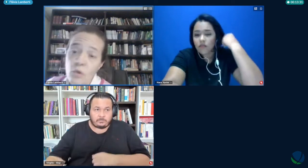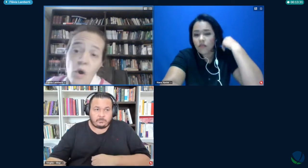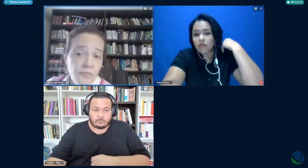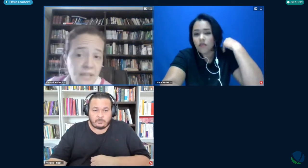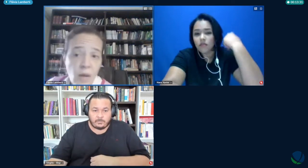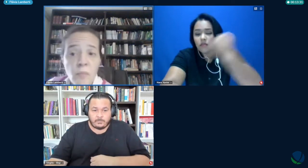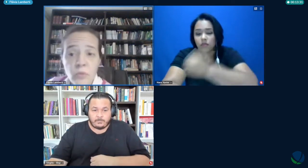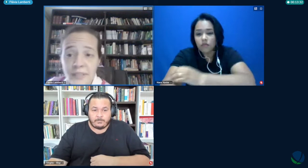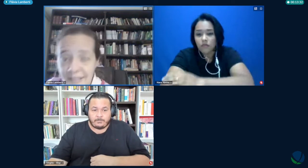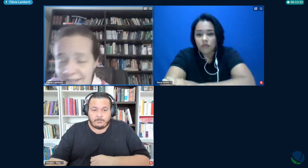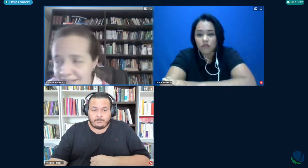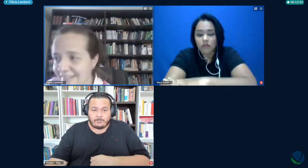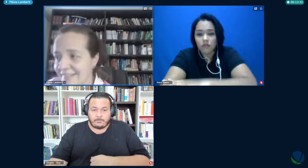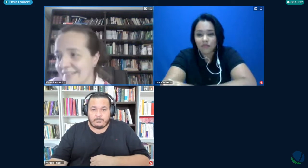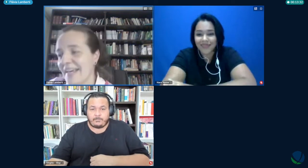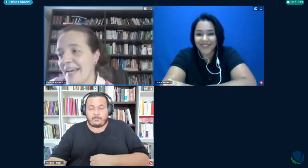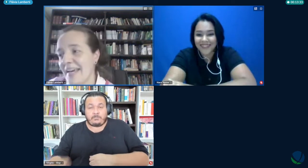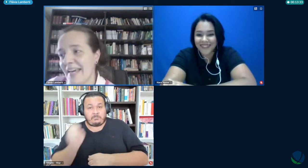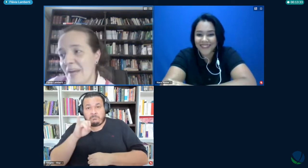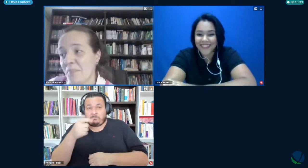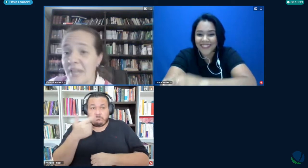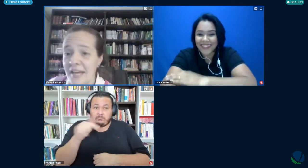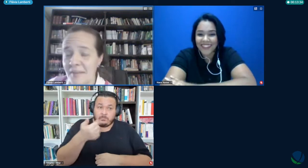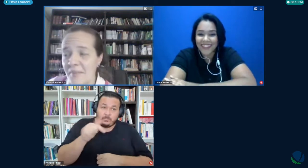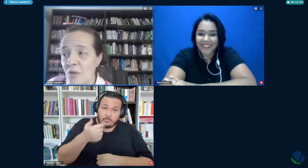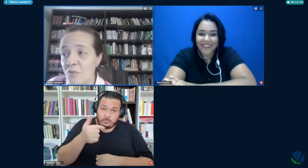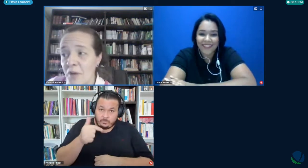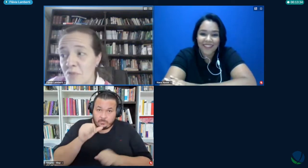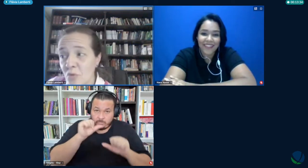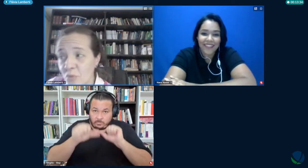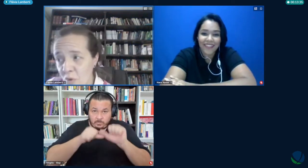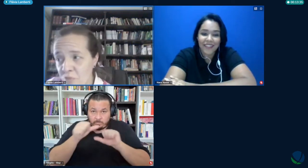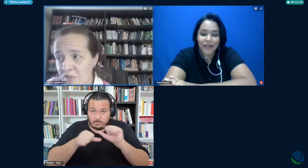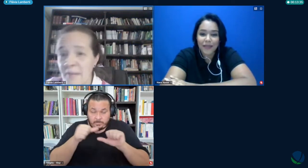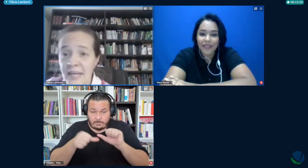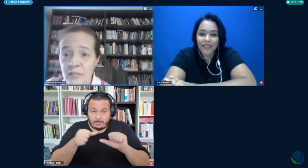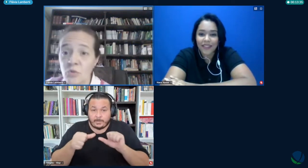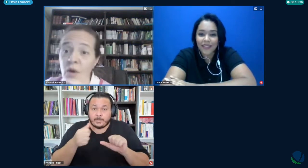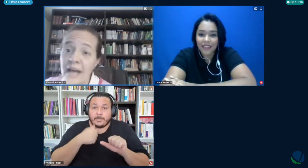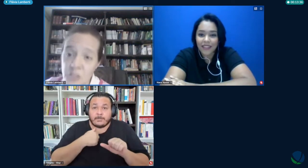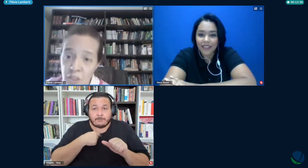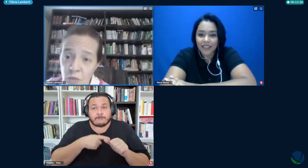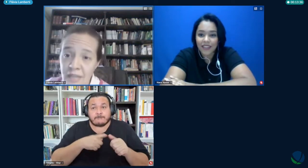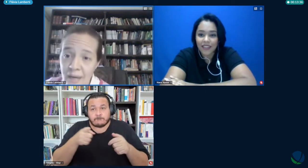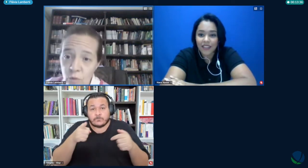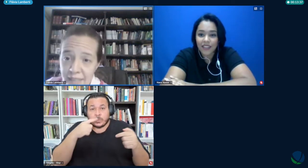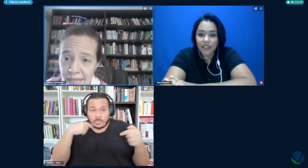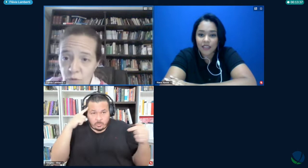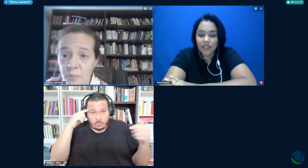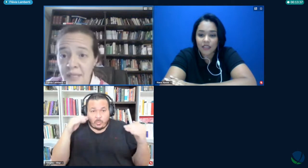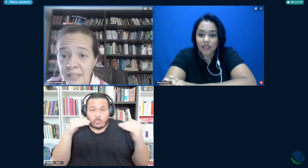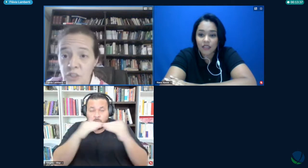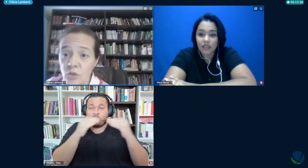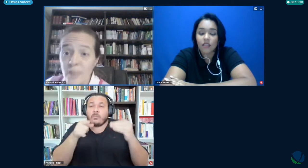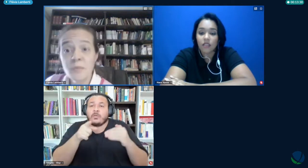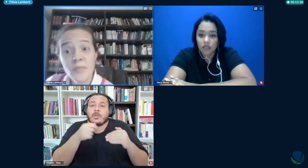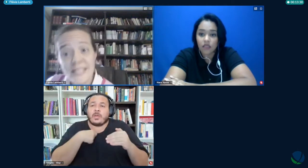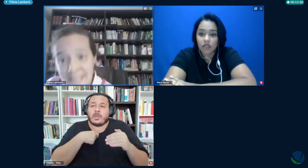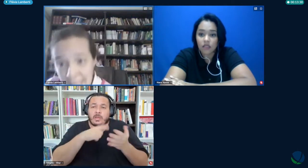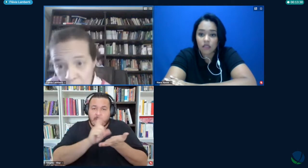Se não houve nenhuma mudança, né, porque eu confirmei isso no artigo da Hurtado Albir